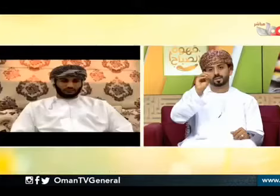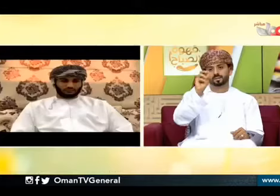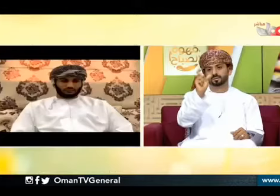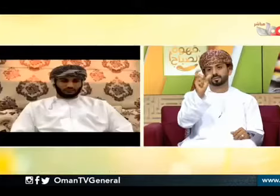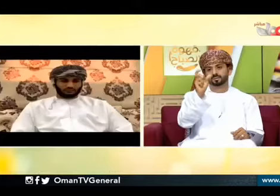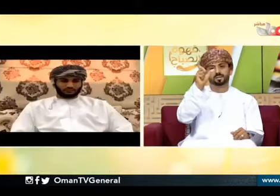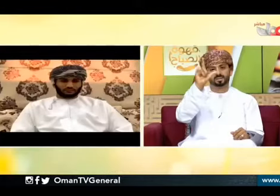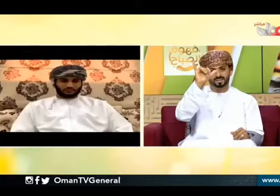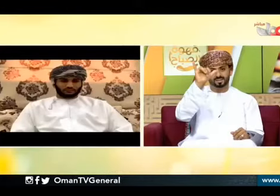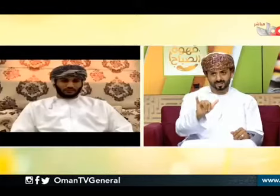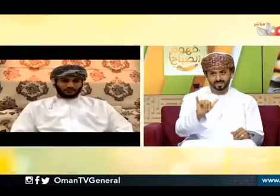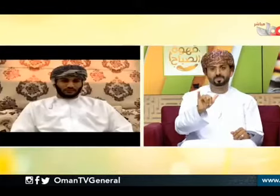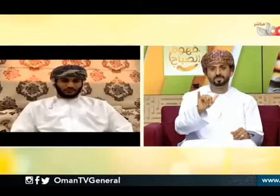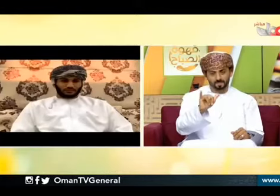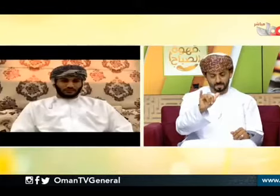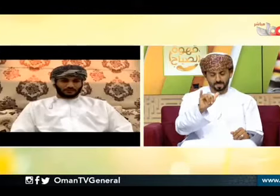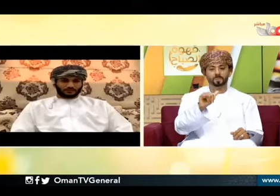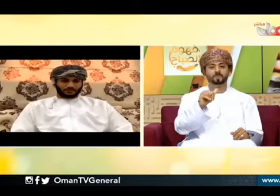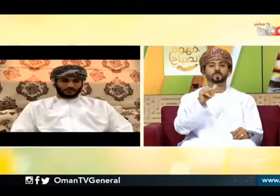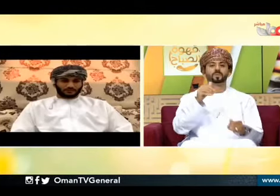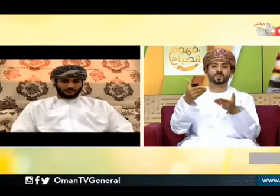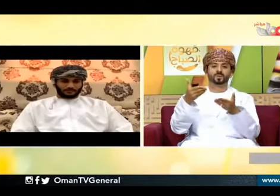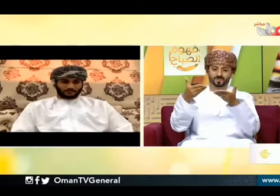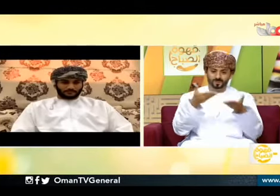علي الهنائي.